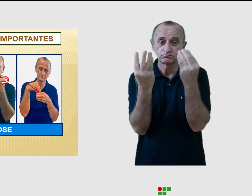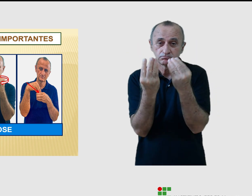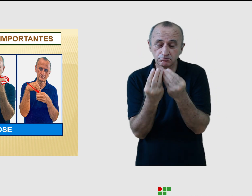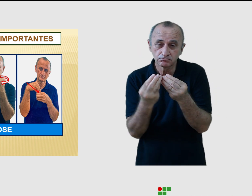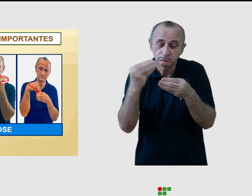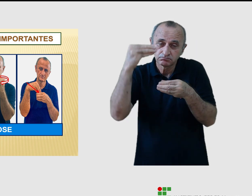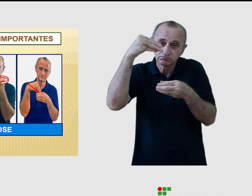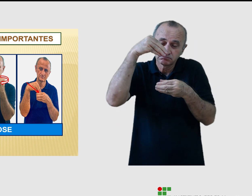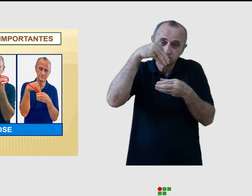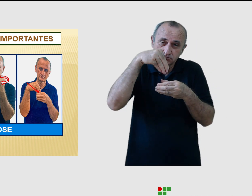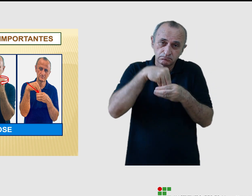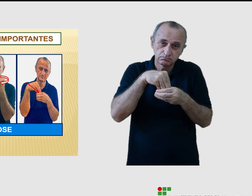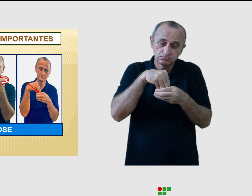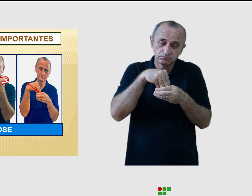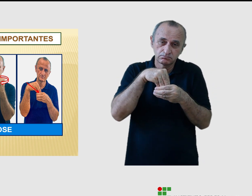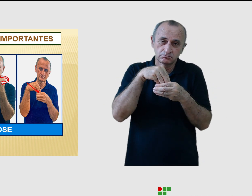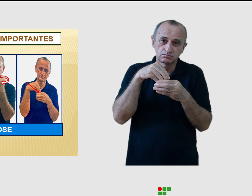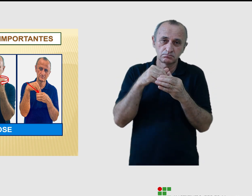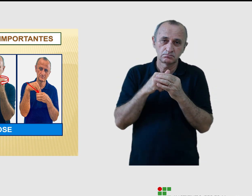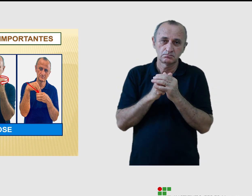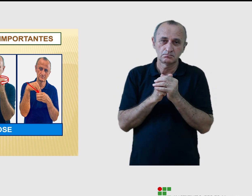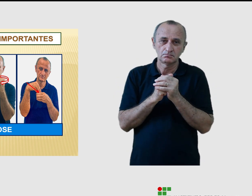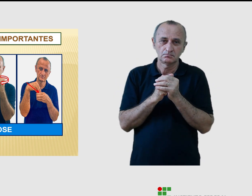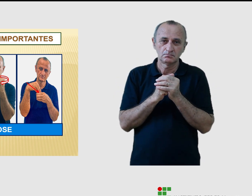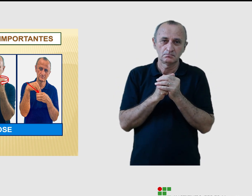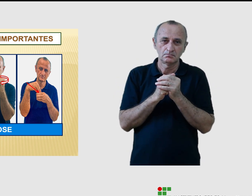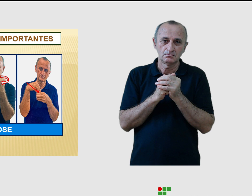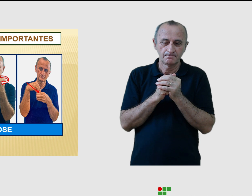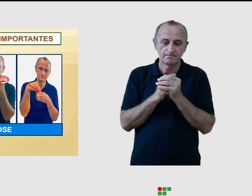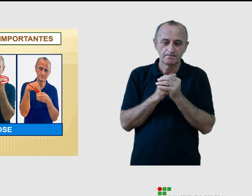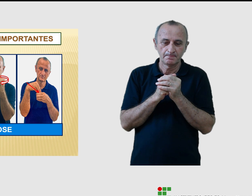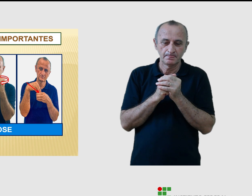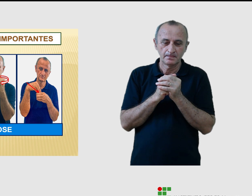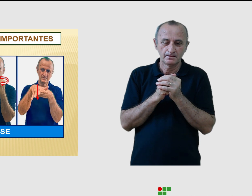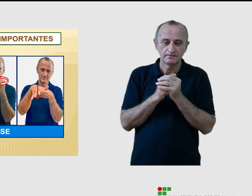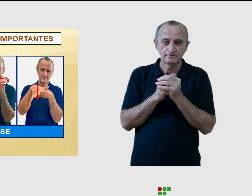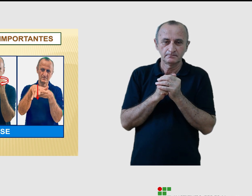Sinal endocitose.